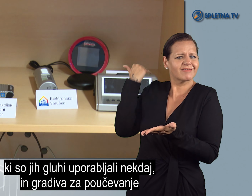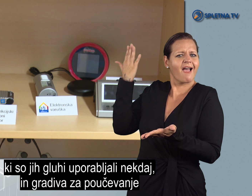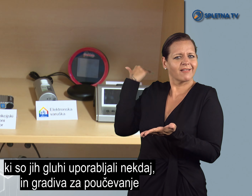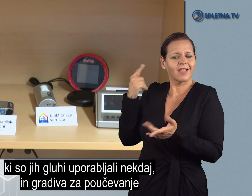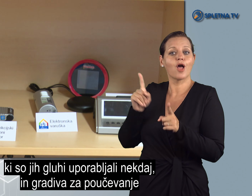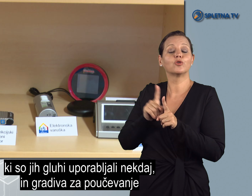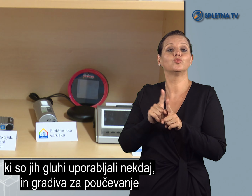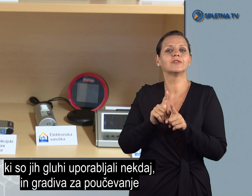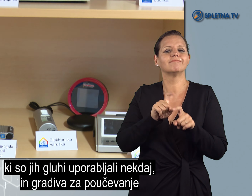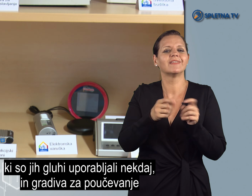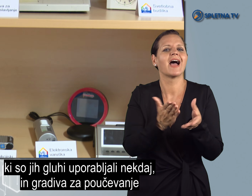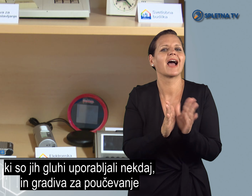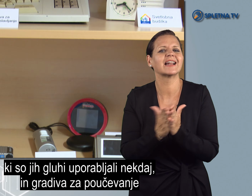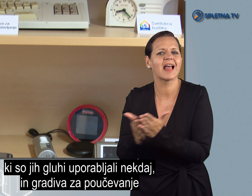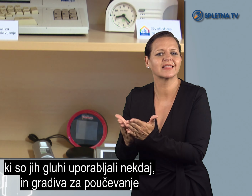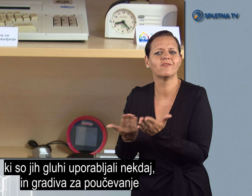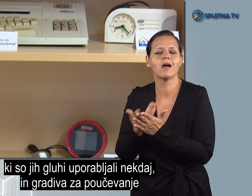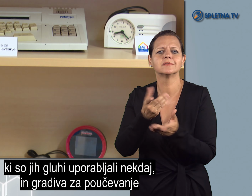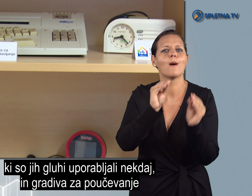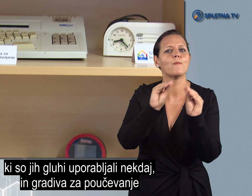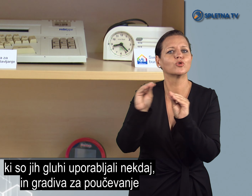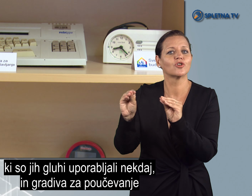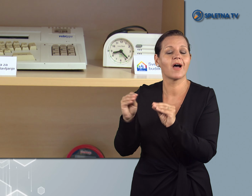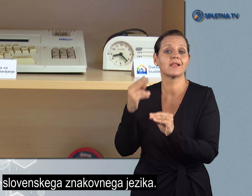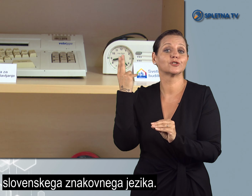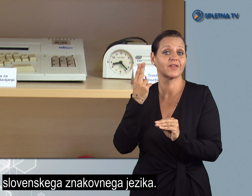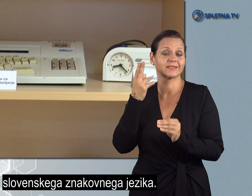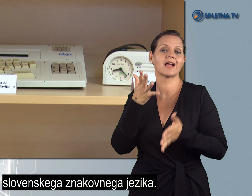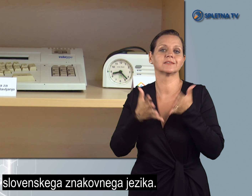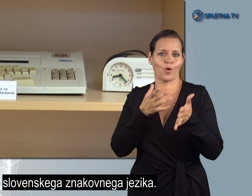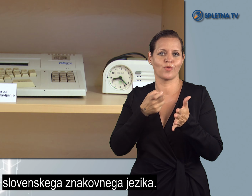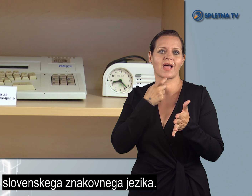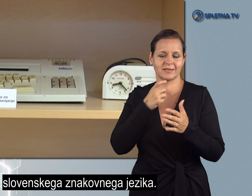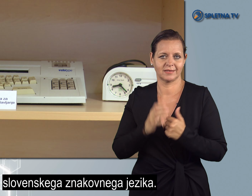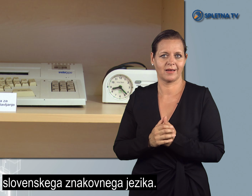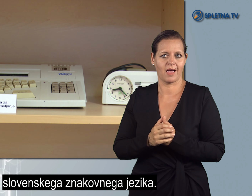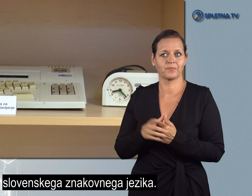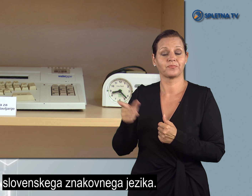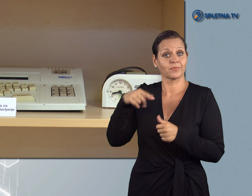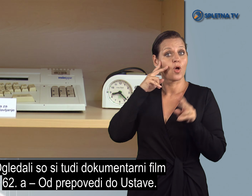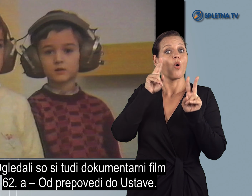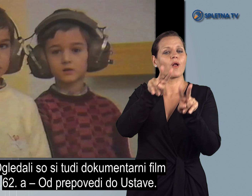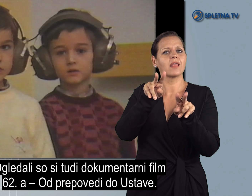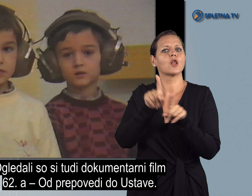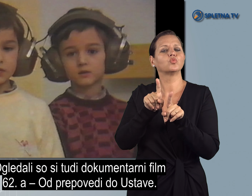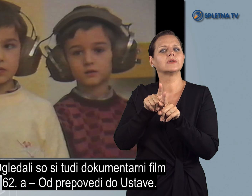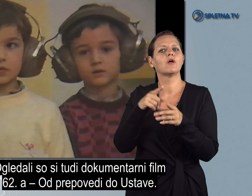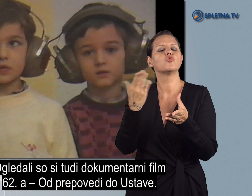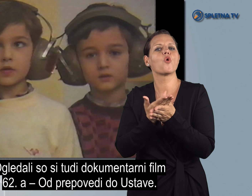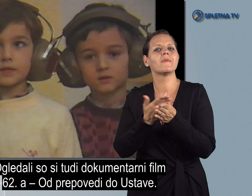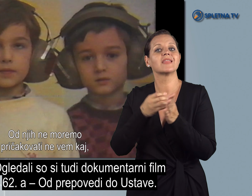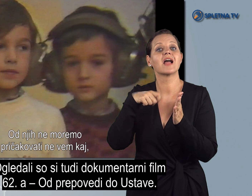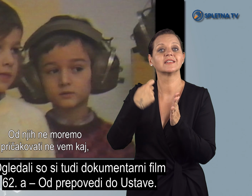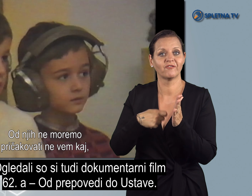nekdaj, in gradiva za poučevanje slovenskega znakovnega jezika. Ogledali so si